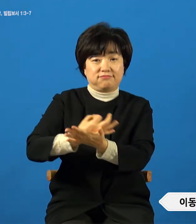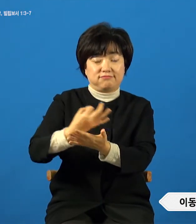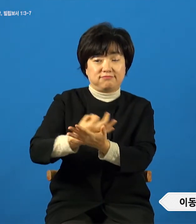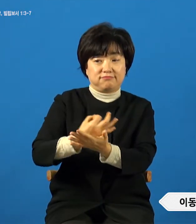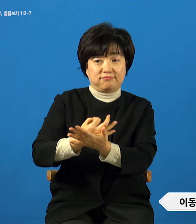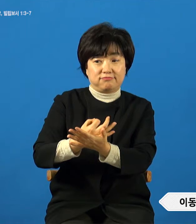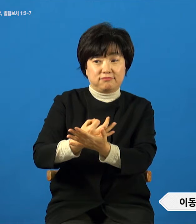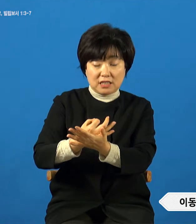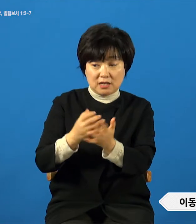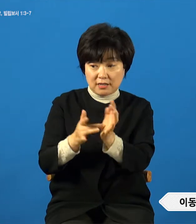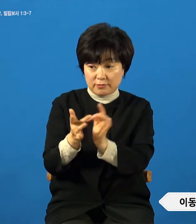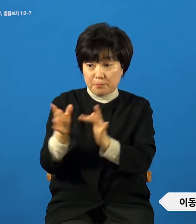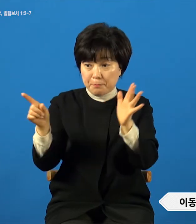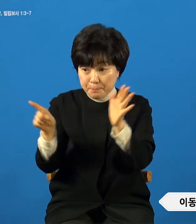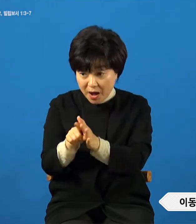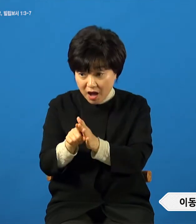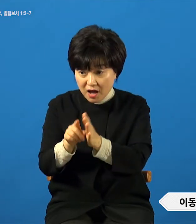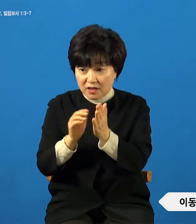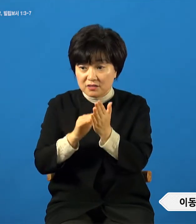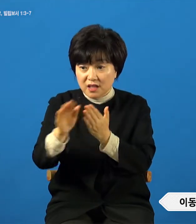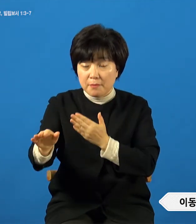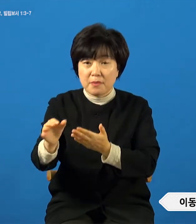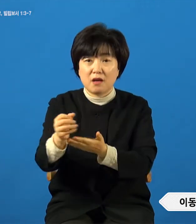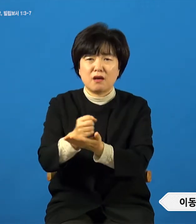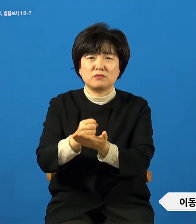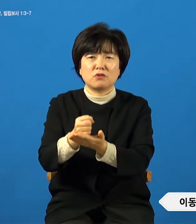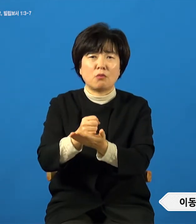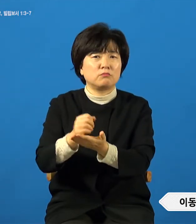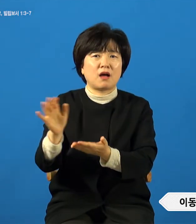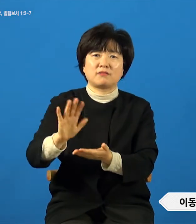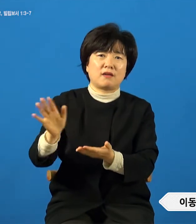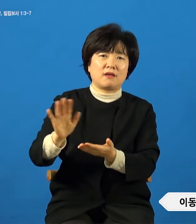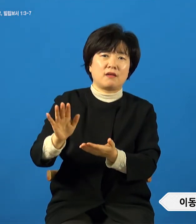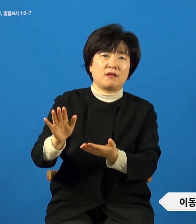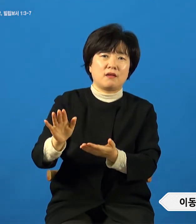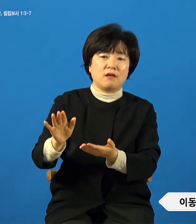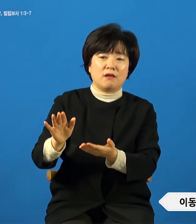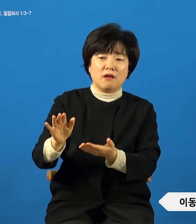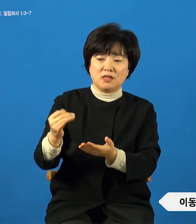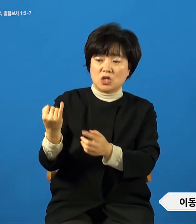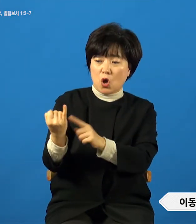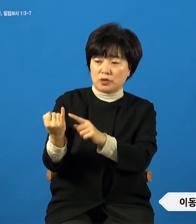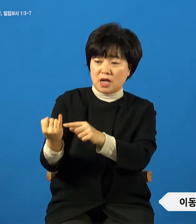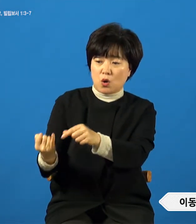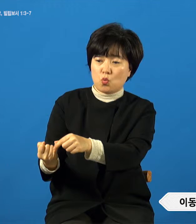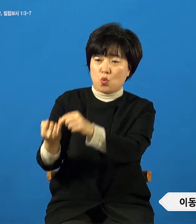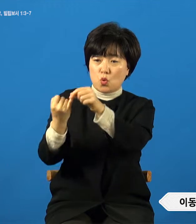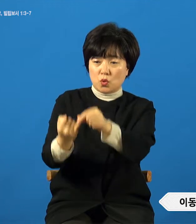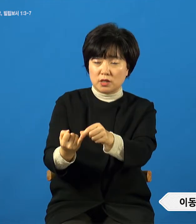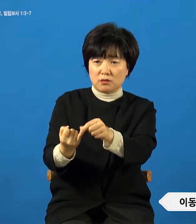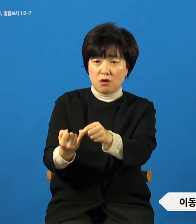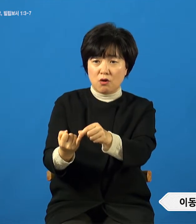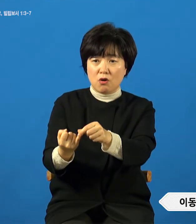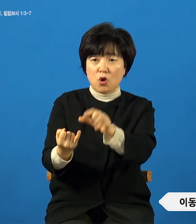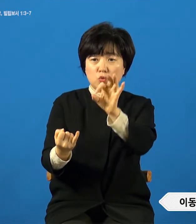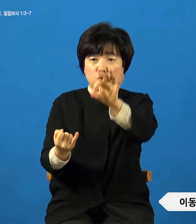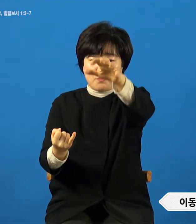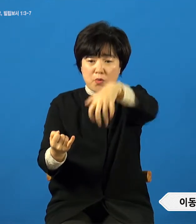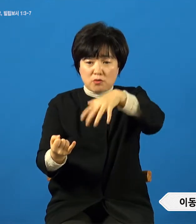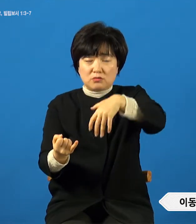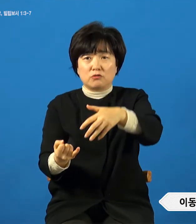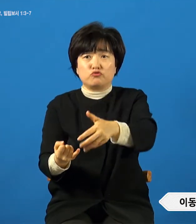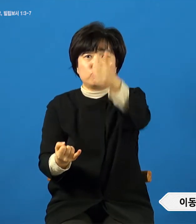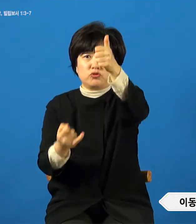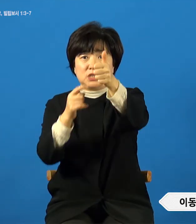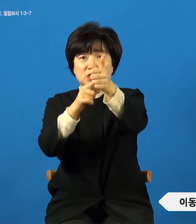이상 점을 치지 않습니다. 그러니까 이 여자를 고용해서 돈을 번던 주인이 이제 열받은 거예요.